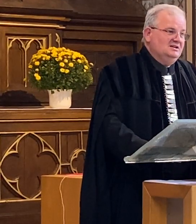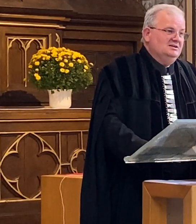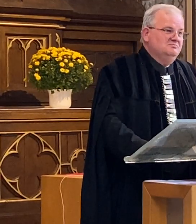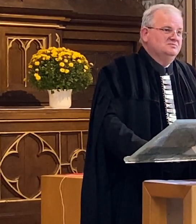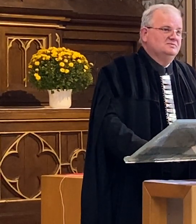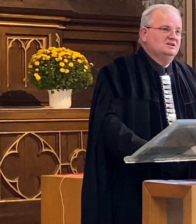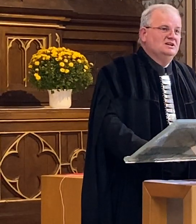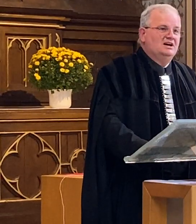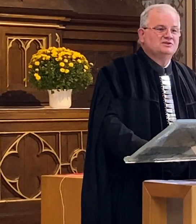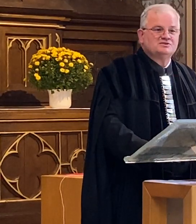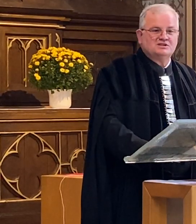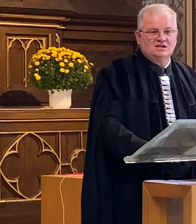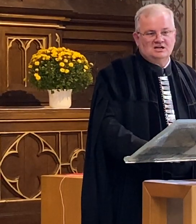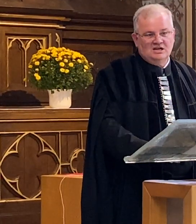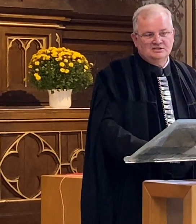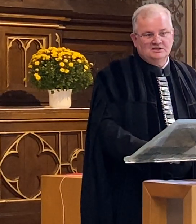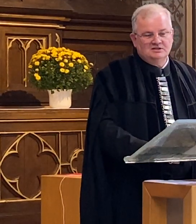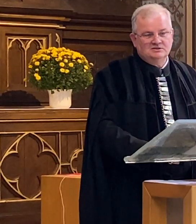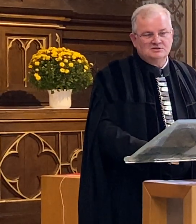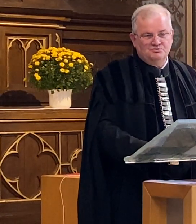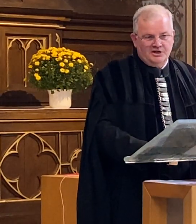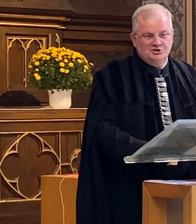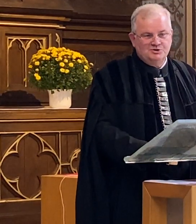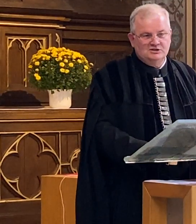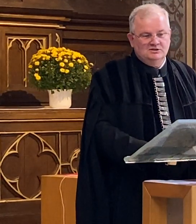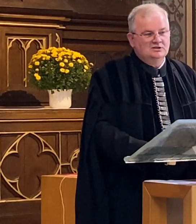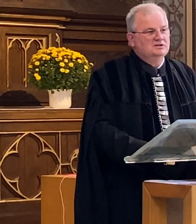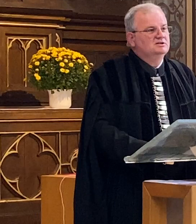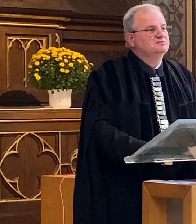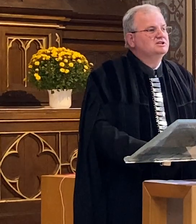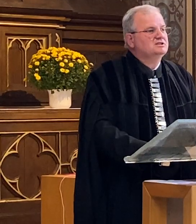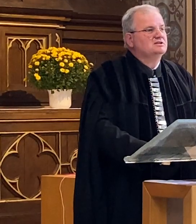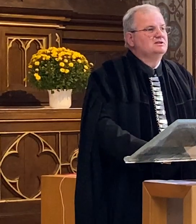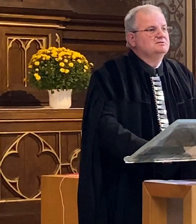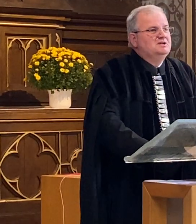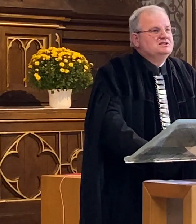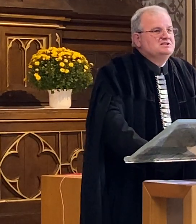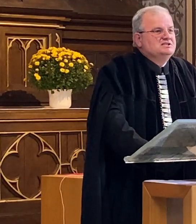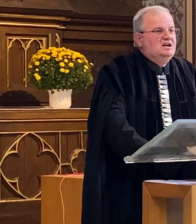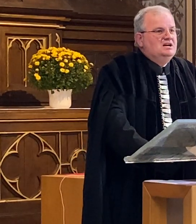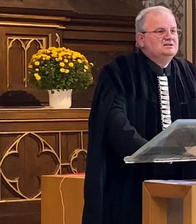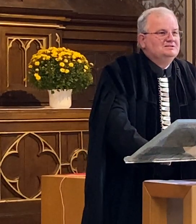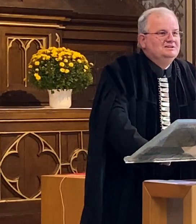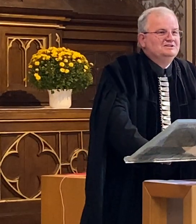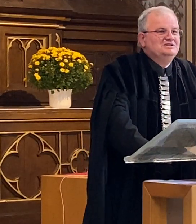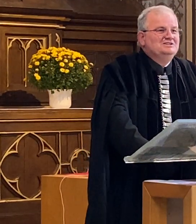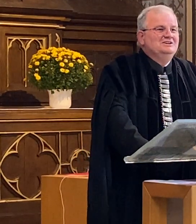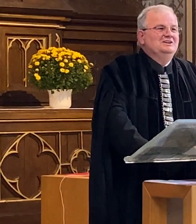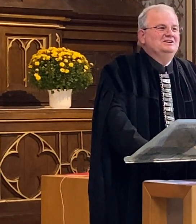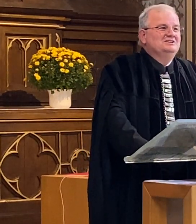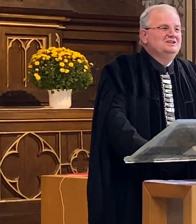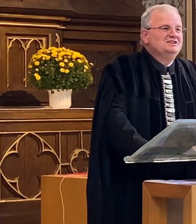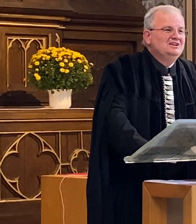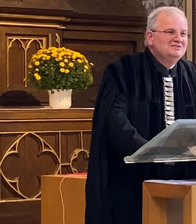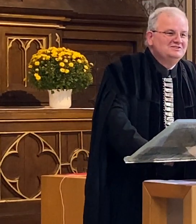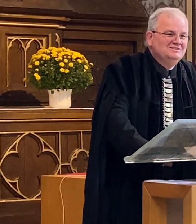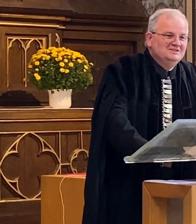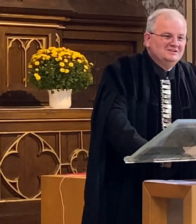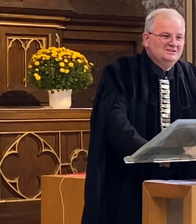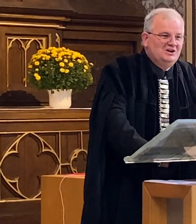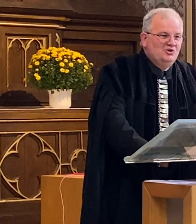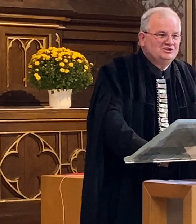daran, in einem unserer Dekanate zum Beispiel wird nächstes Jahr der